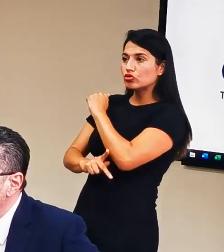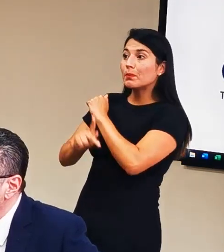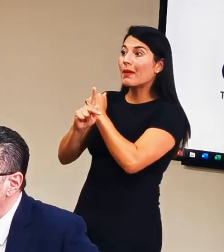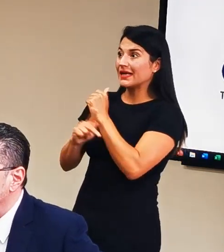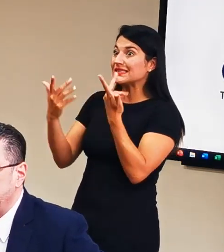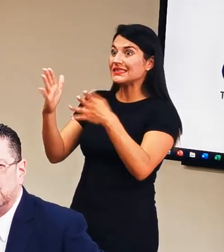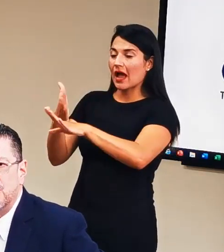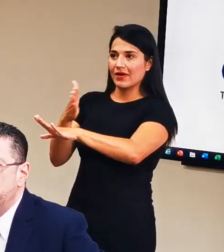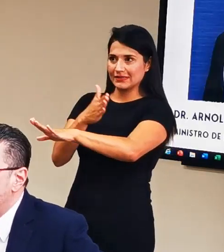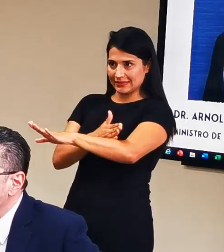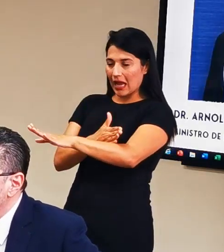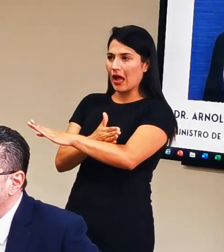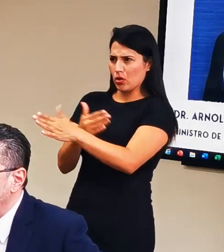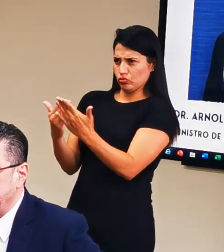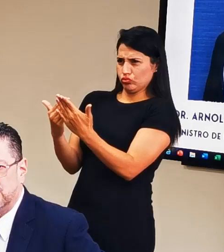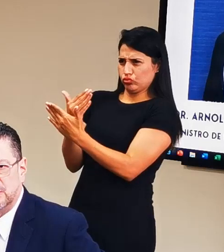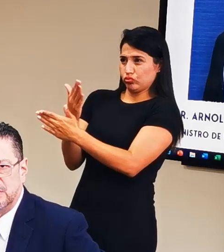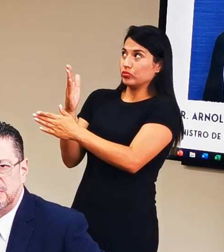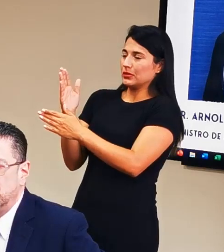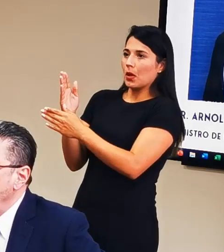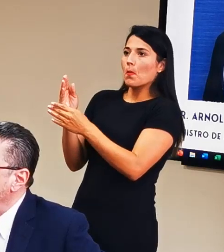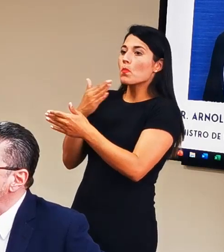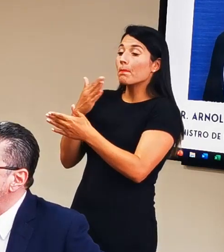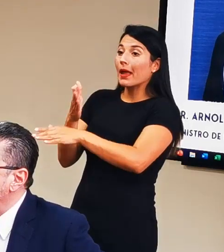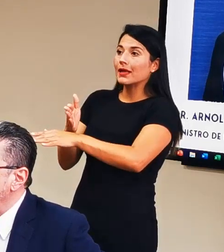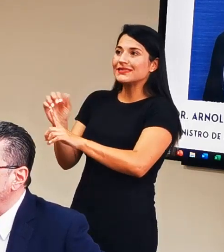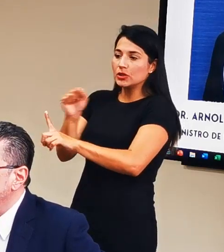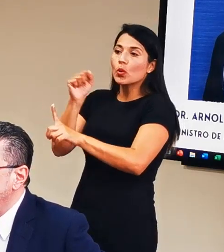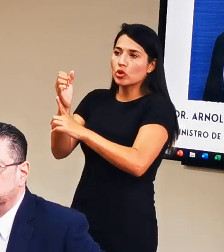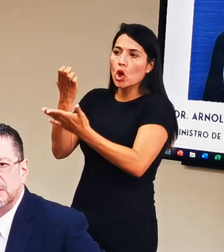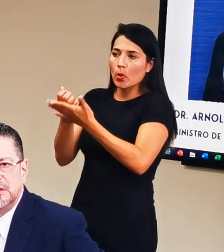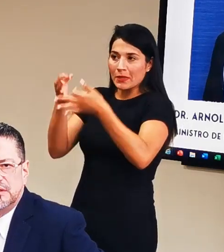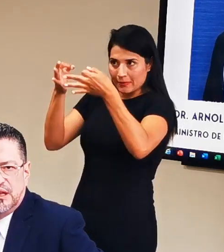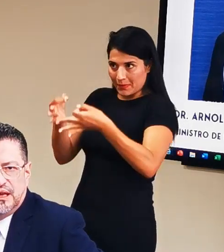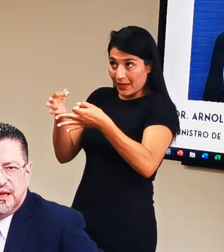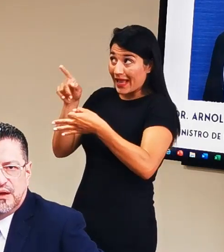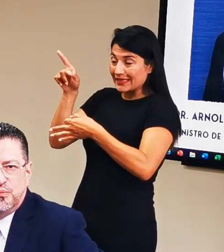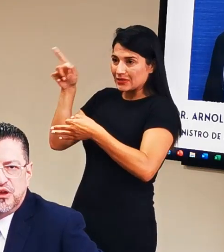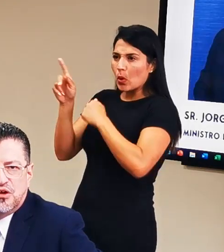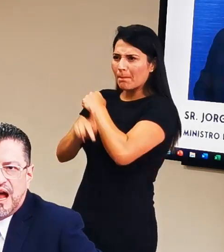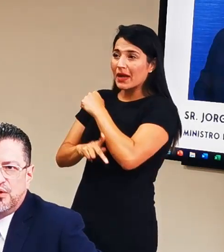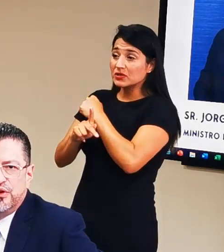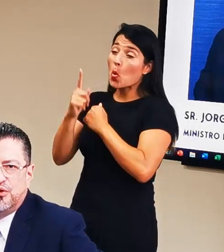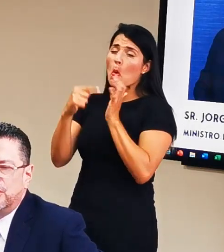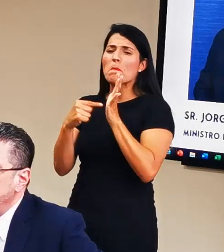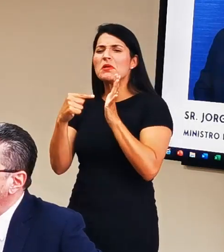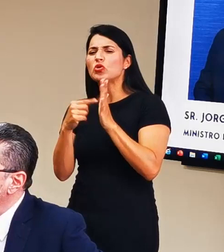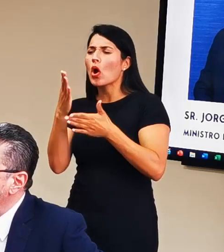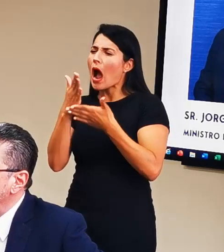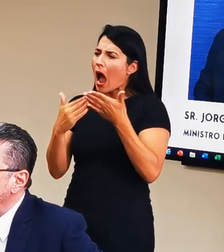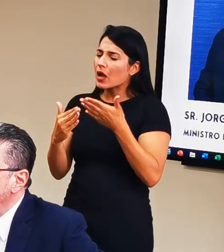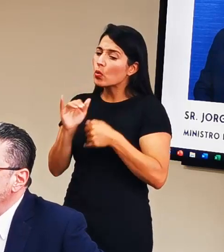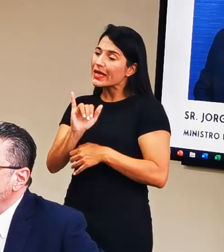avanzados, modernos, prósperos, ese salario de